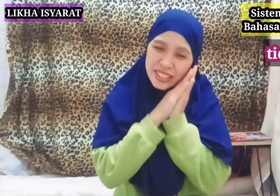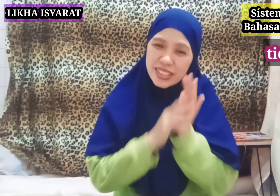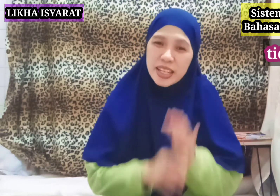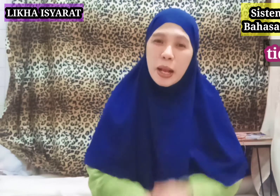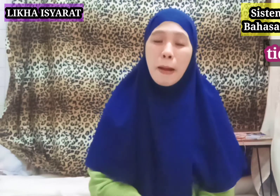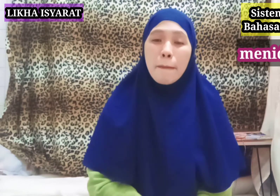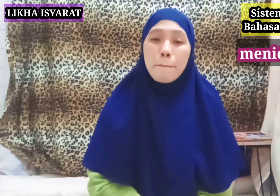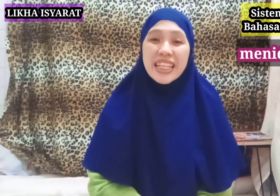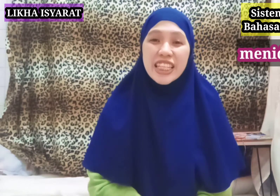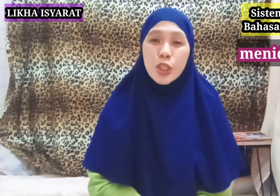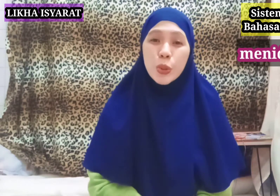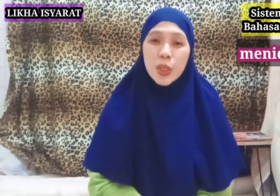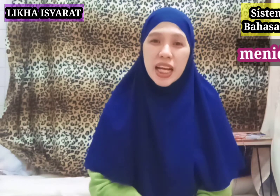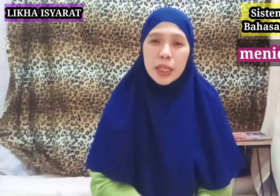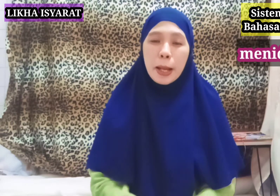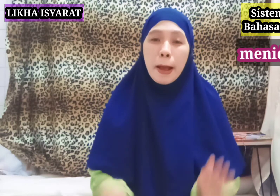tidur. Menidurkan,